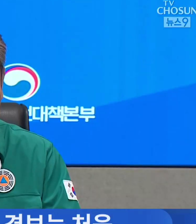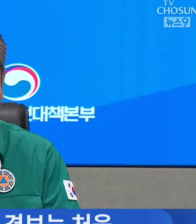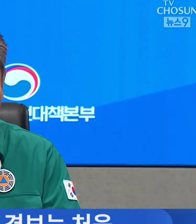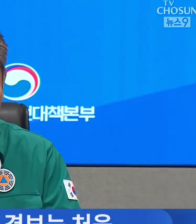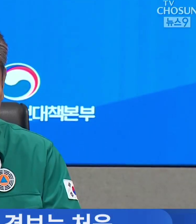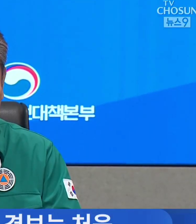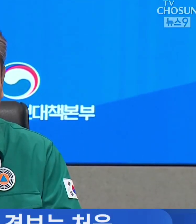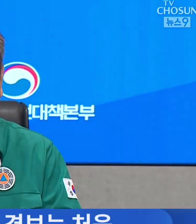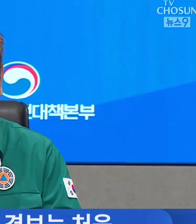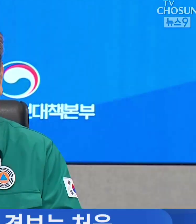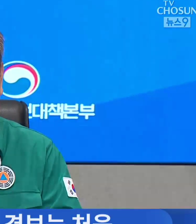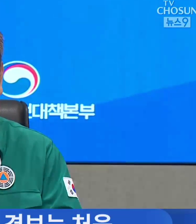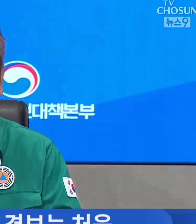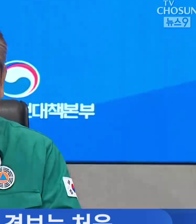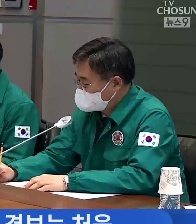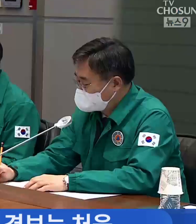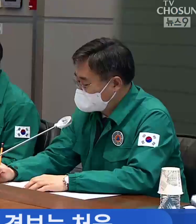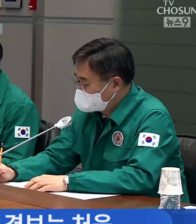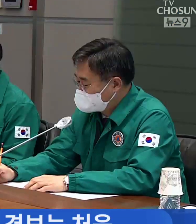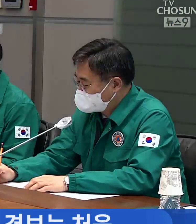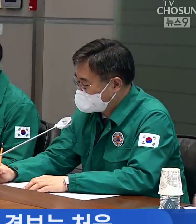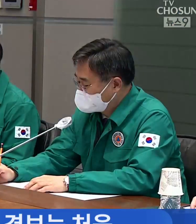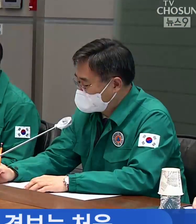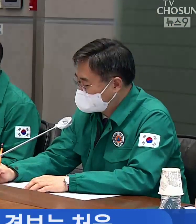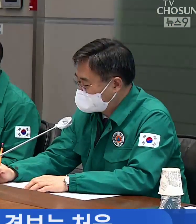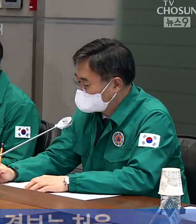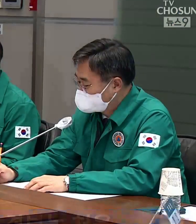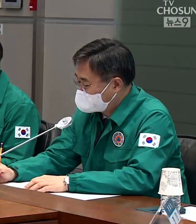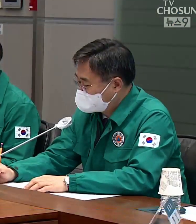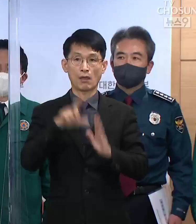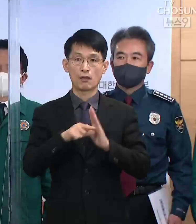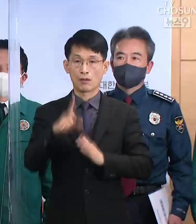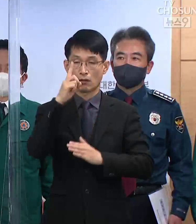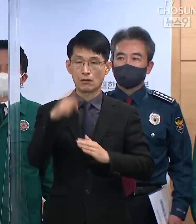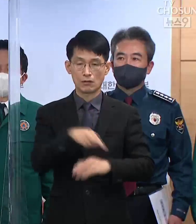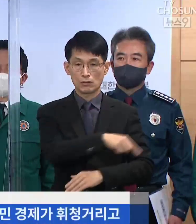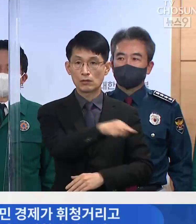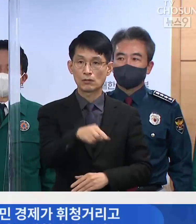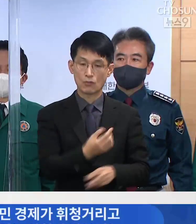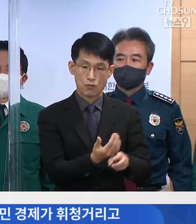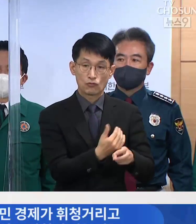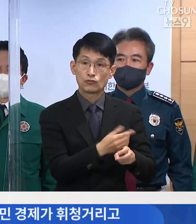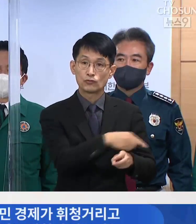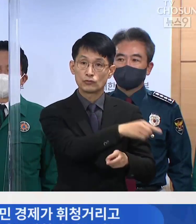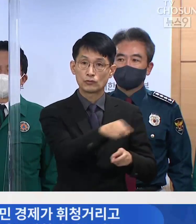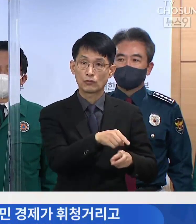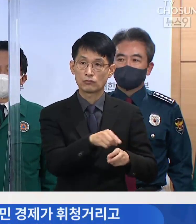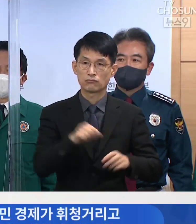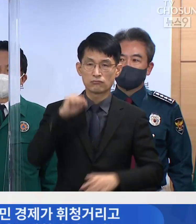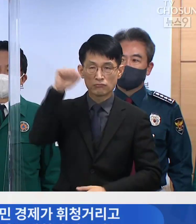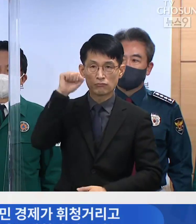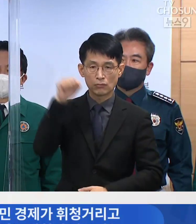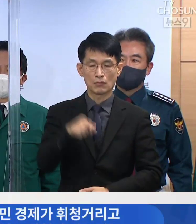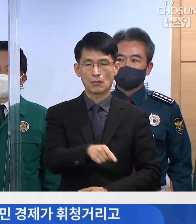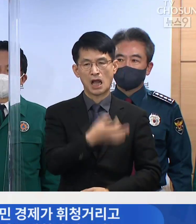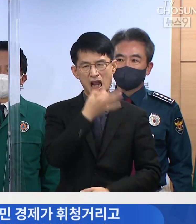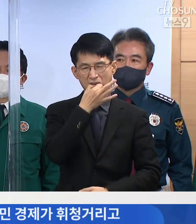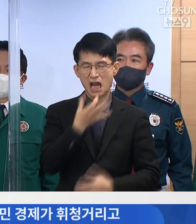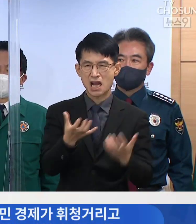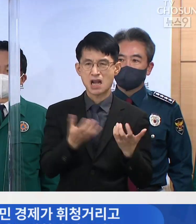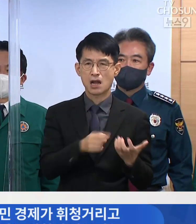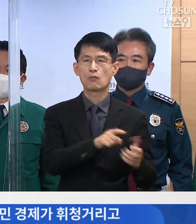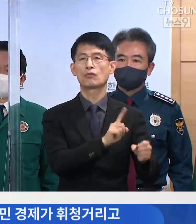분야에서 심각단계 경보를 발령한 건 이번이 처음입니다 소수가 주도하는 이기적인 집단